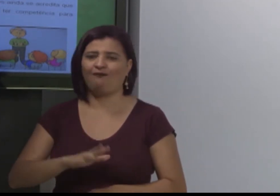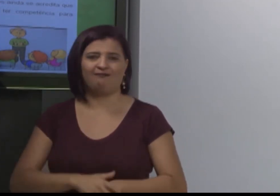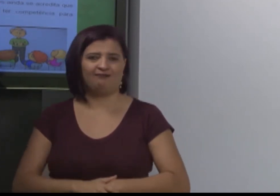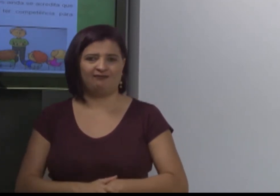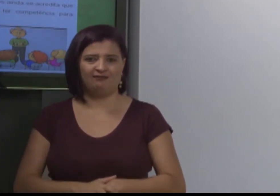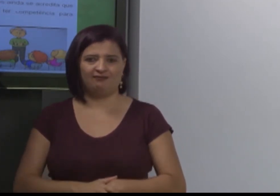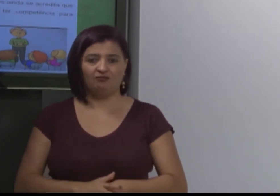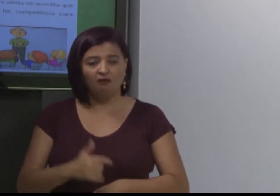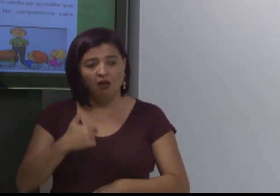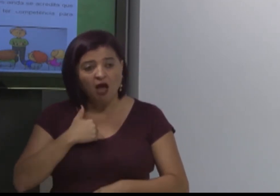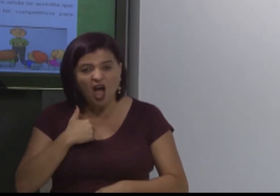assim.